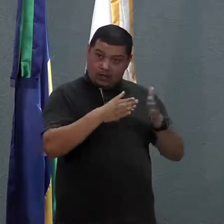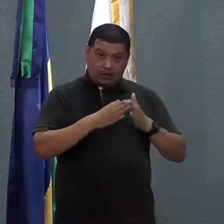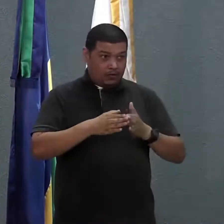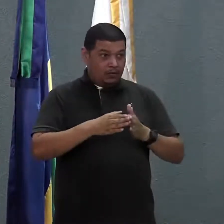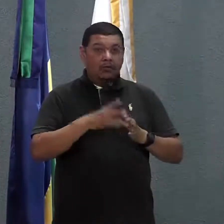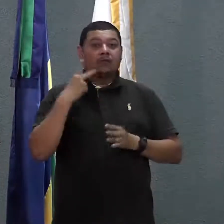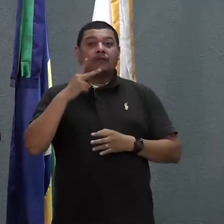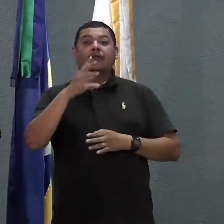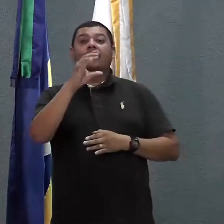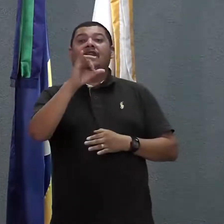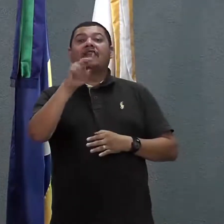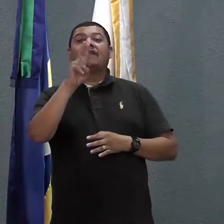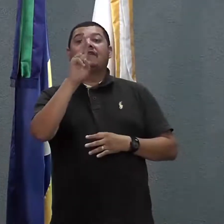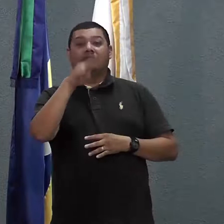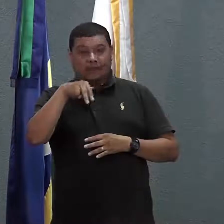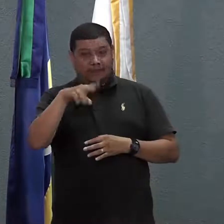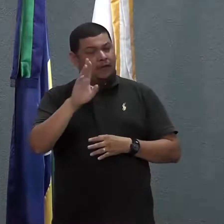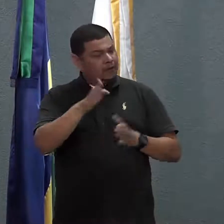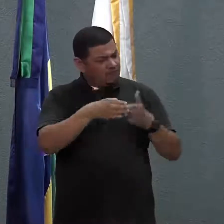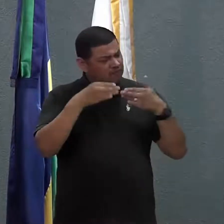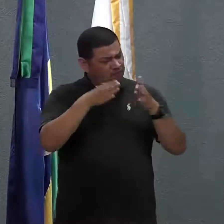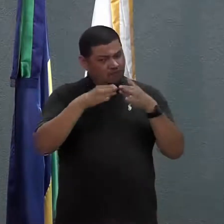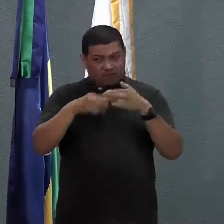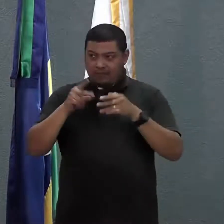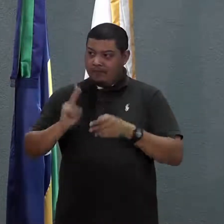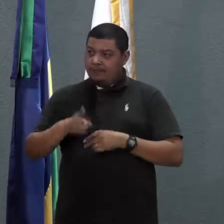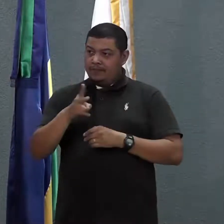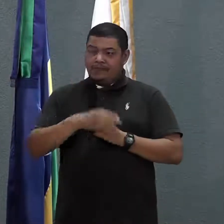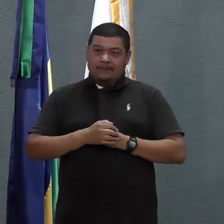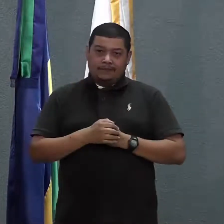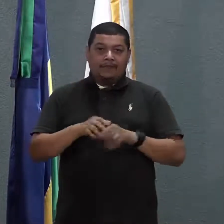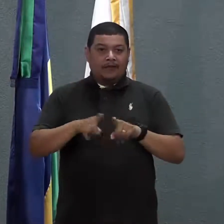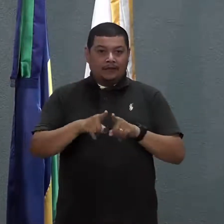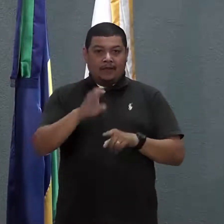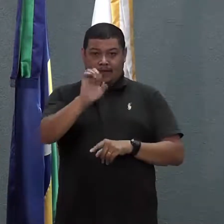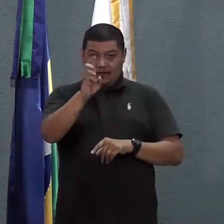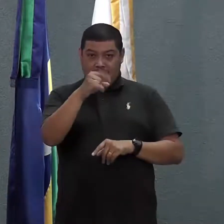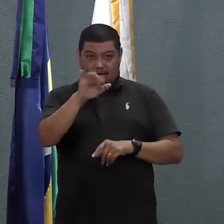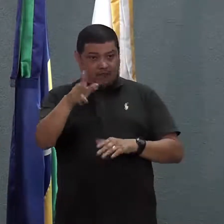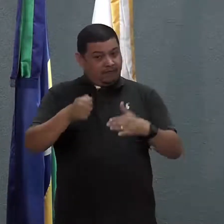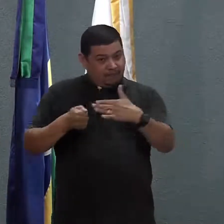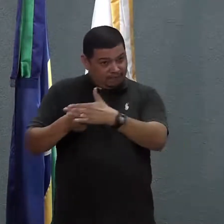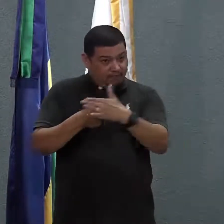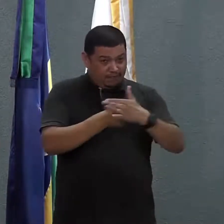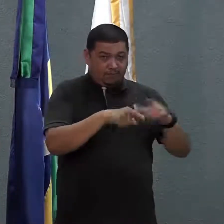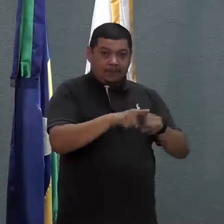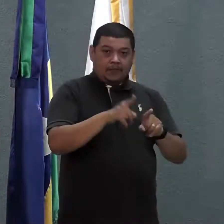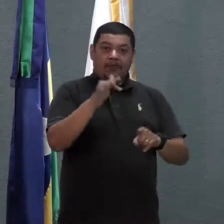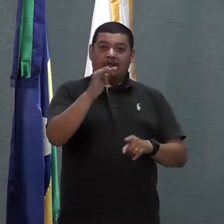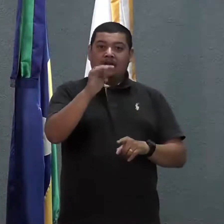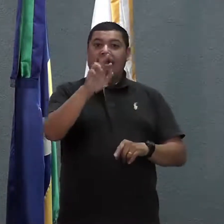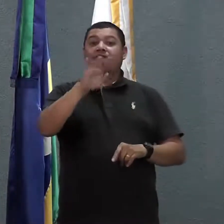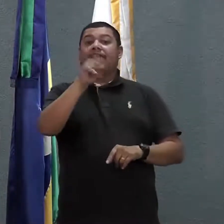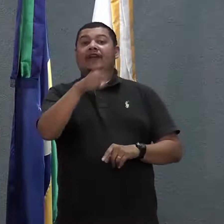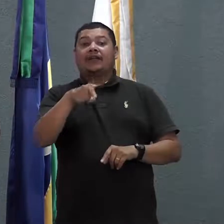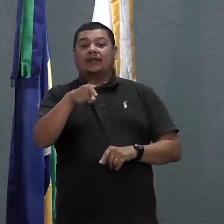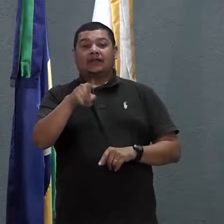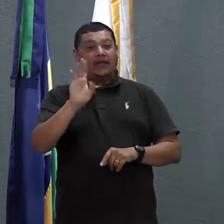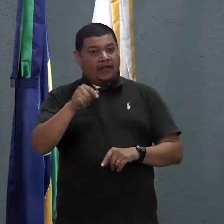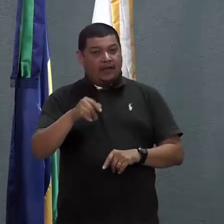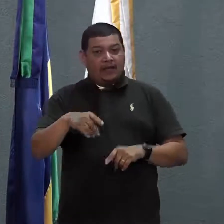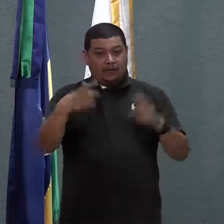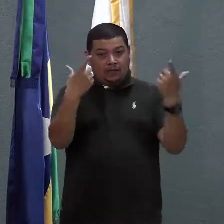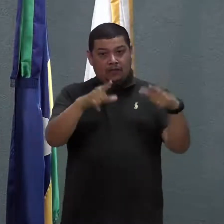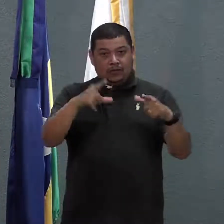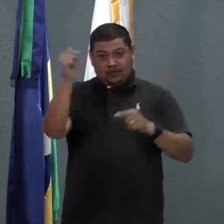Zivan, que vem solicitando isso, é um pedido do vereador Capiche, que vem solicitando isso, do vereador Fritz. Lá no bairro